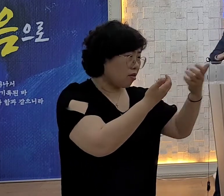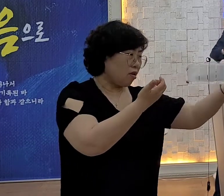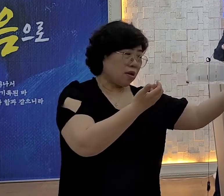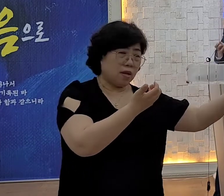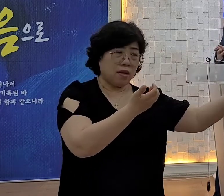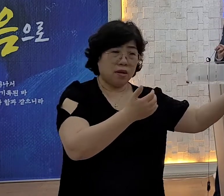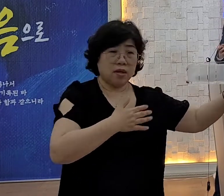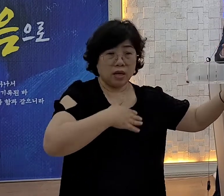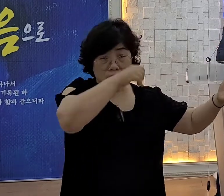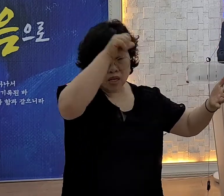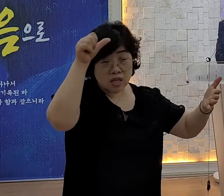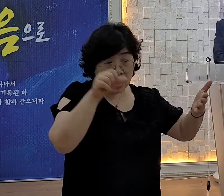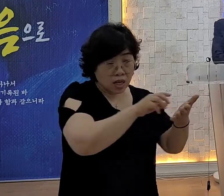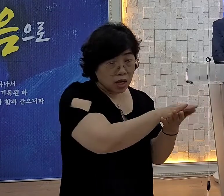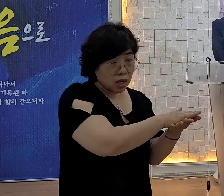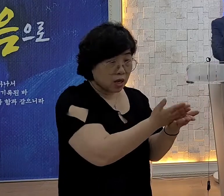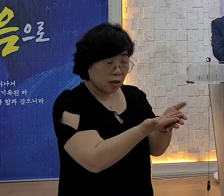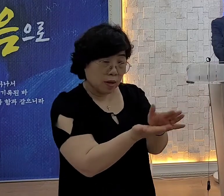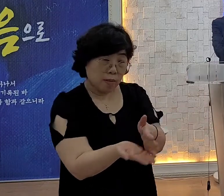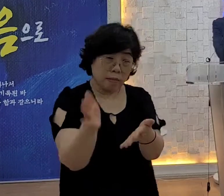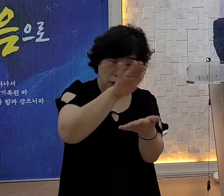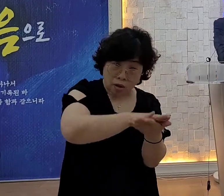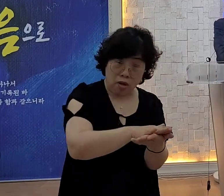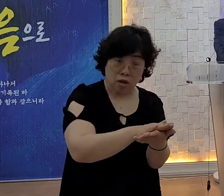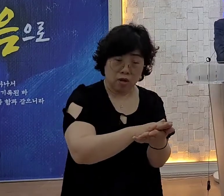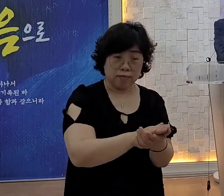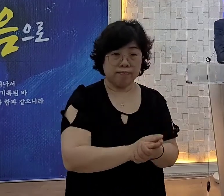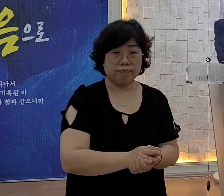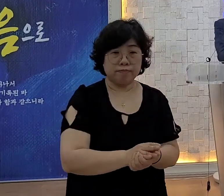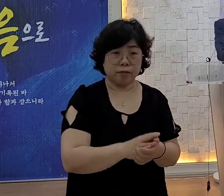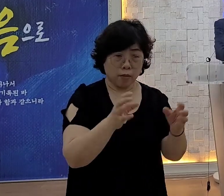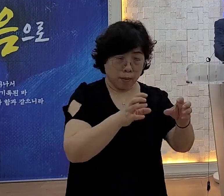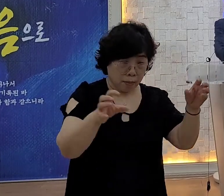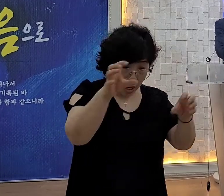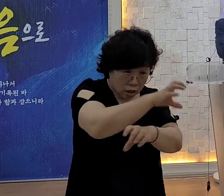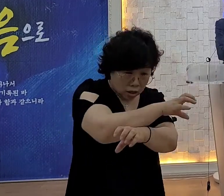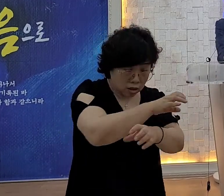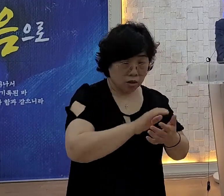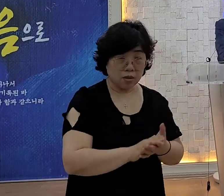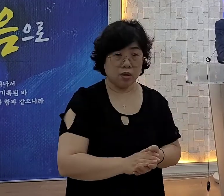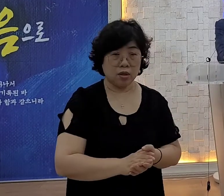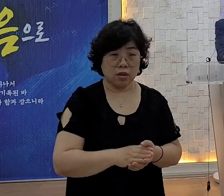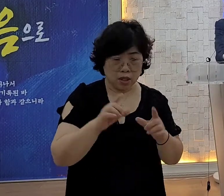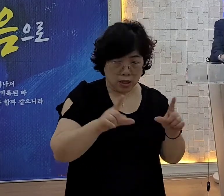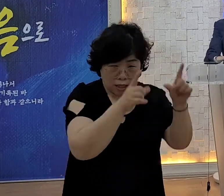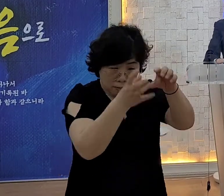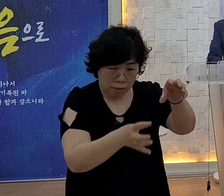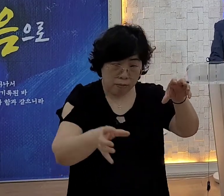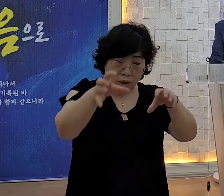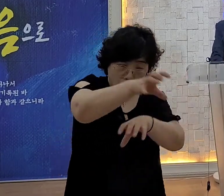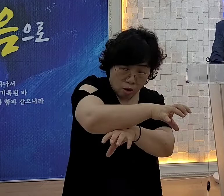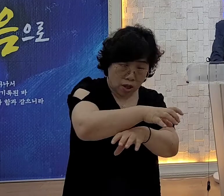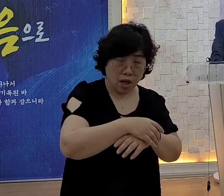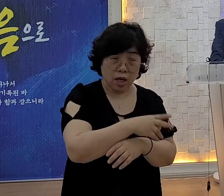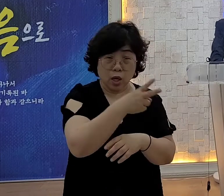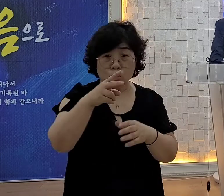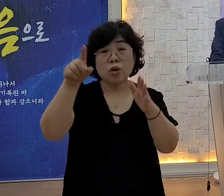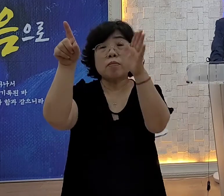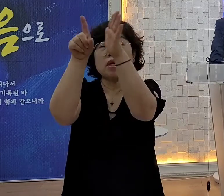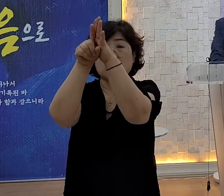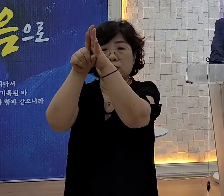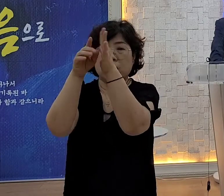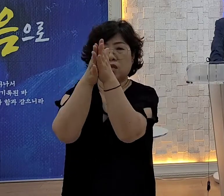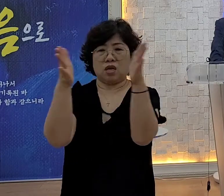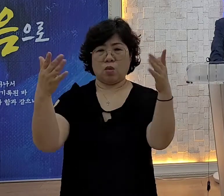인생의 대처럼 내 주인의 대처럼 내 삶의 대변화 이게 믿음의